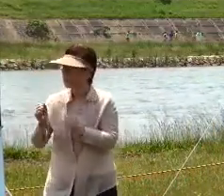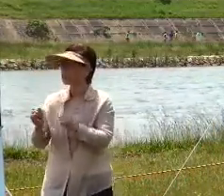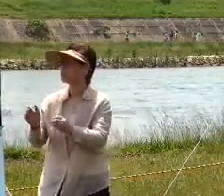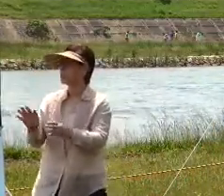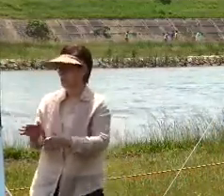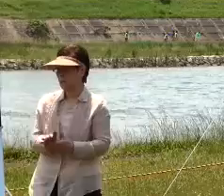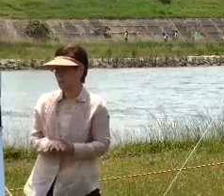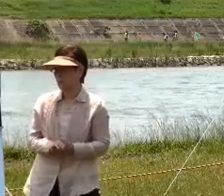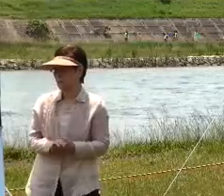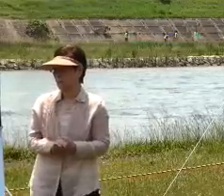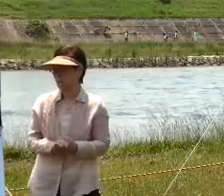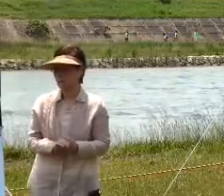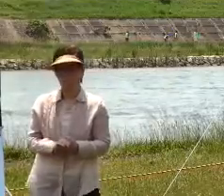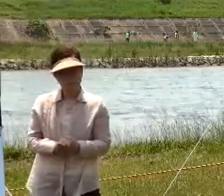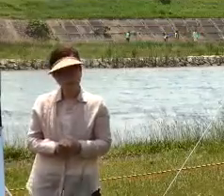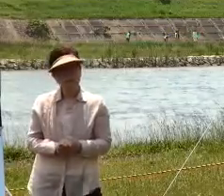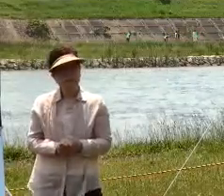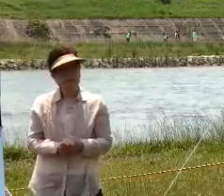ね。